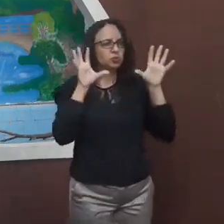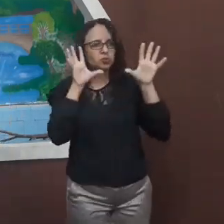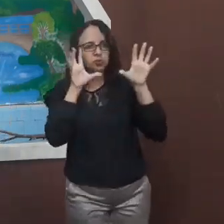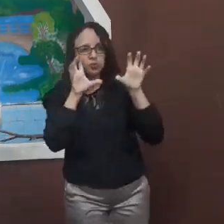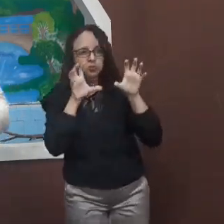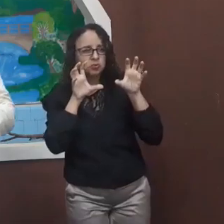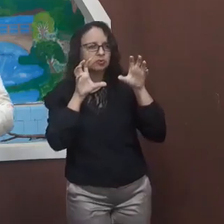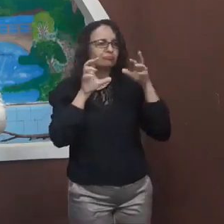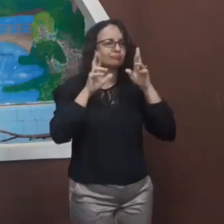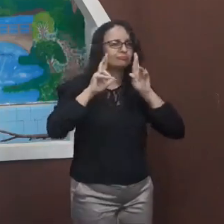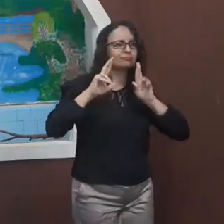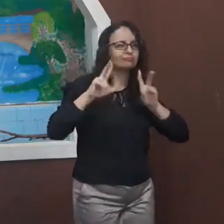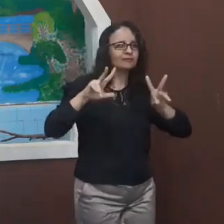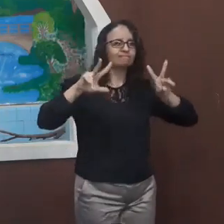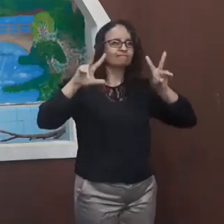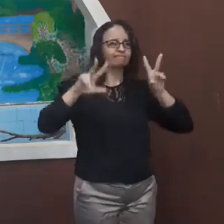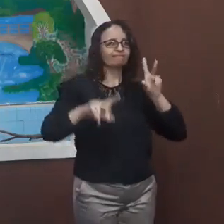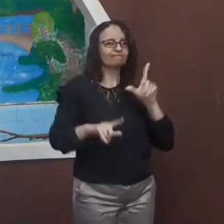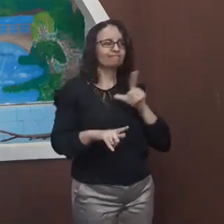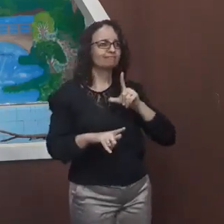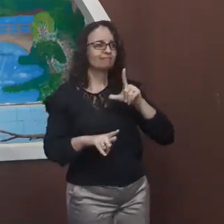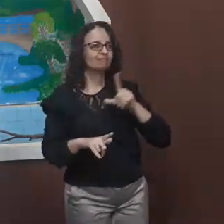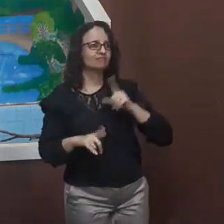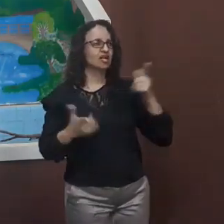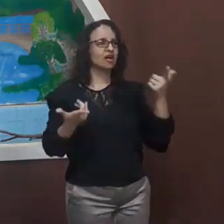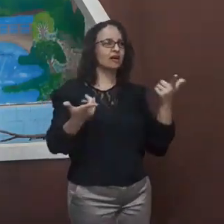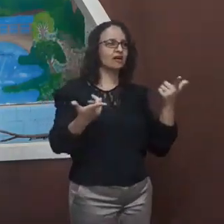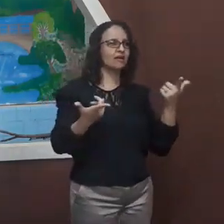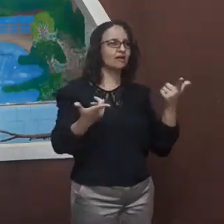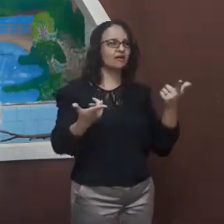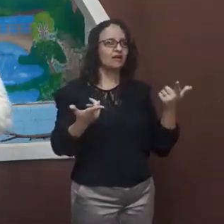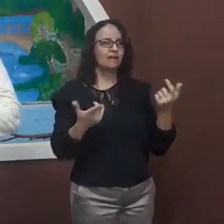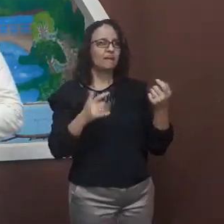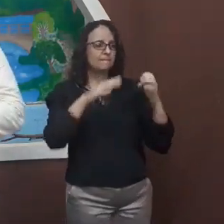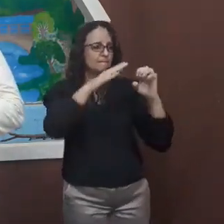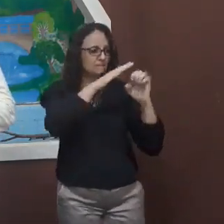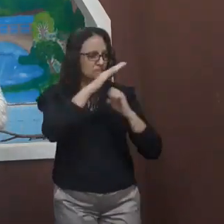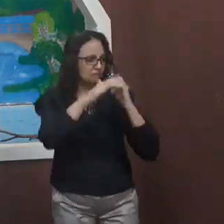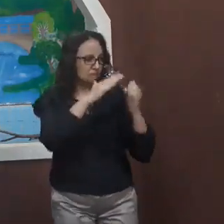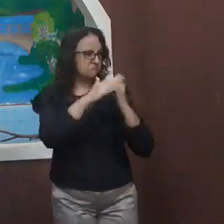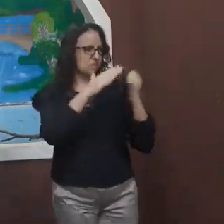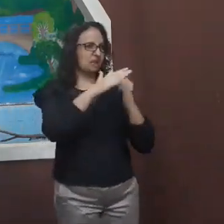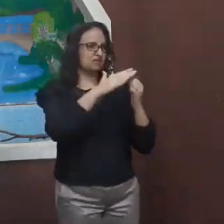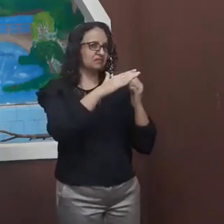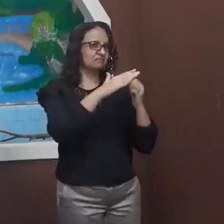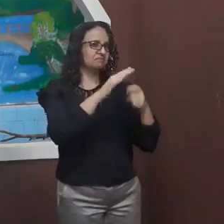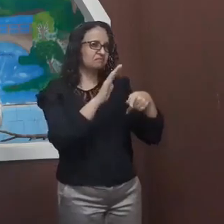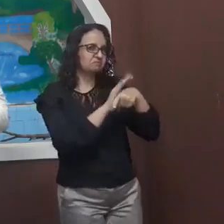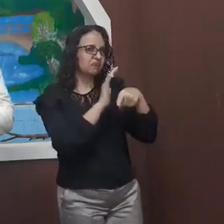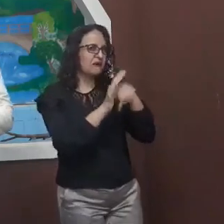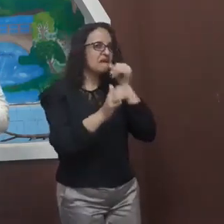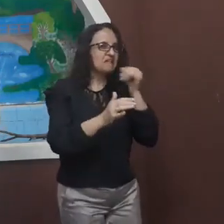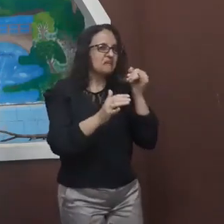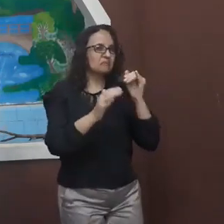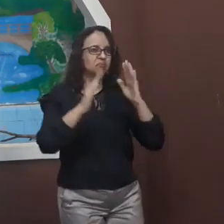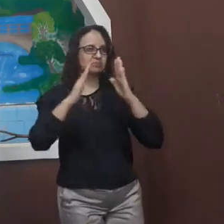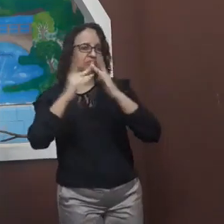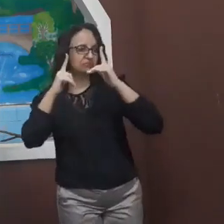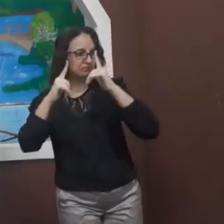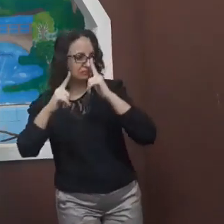diferente o negócio, onde tinham as instituições que diziam que era certo. Na época a instituição era a igreja